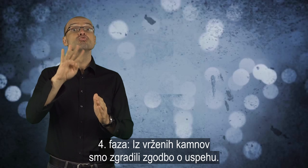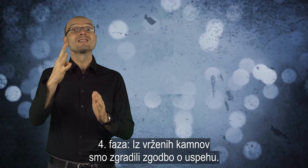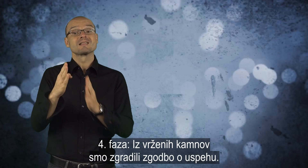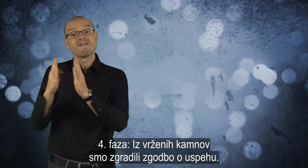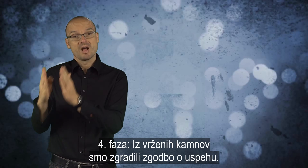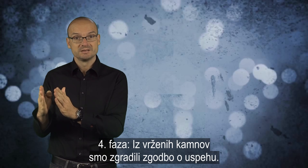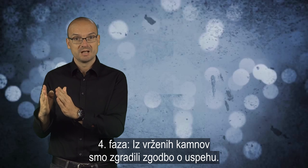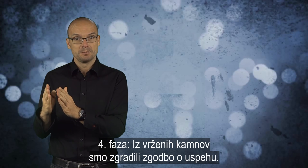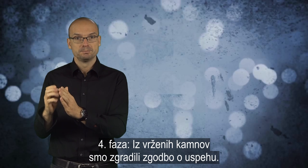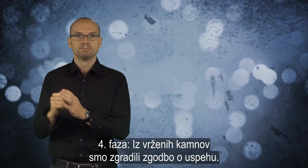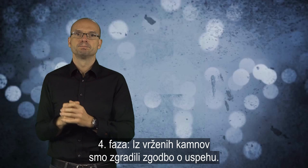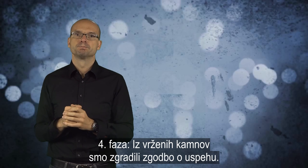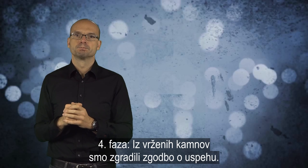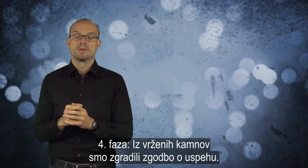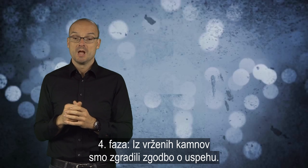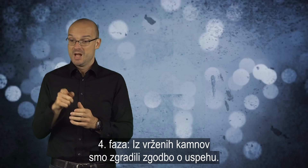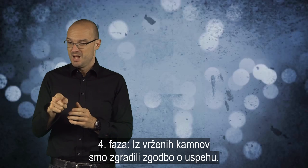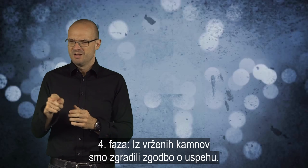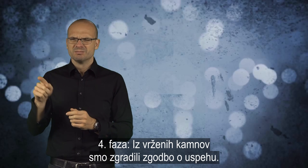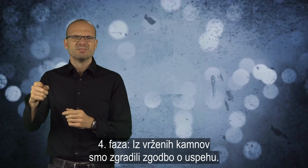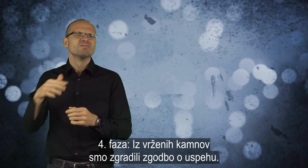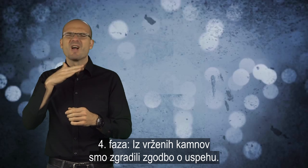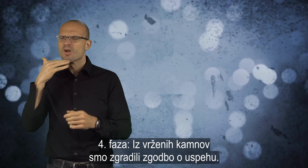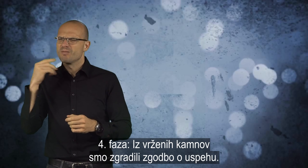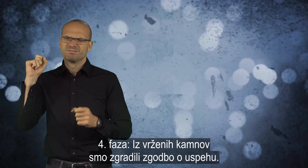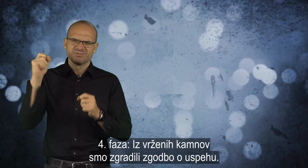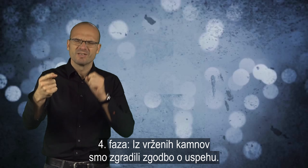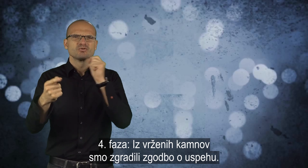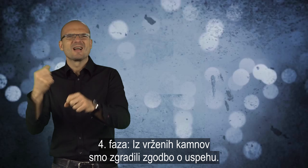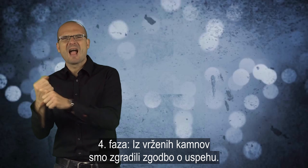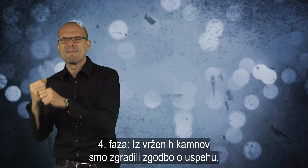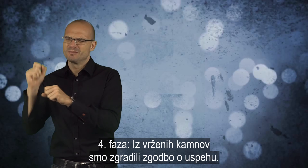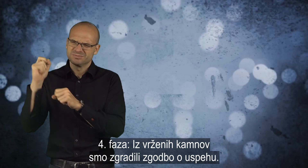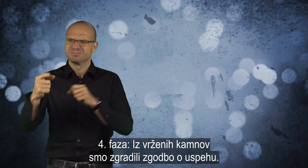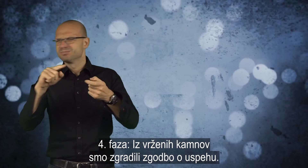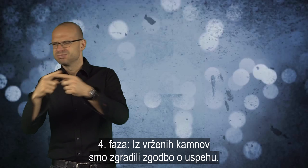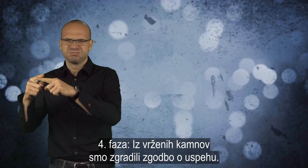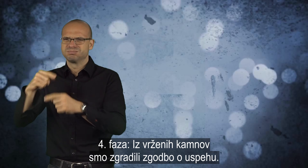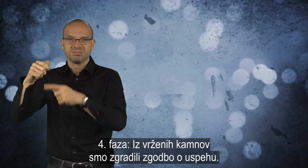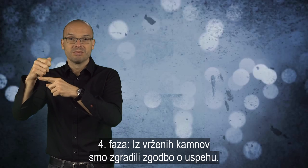Četrta faza. Iz vrženih kamnov smo zgradili zgodbo o uspehu.